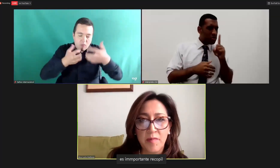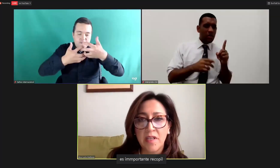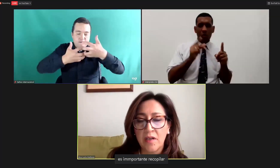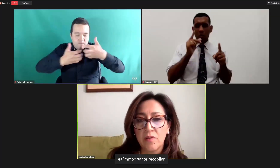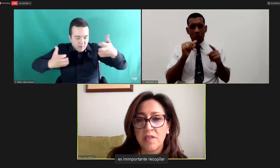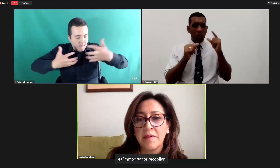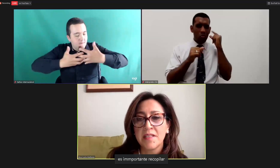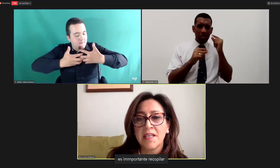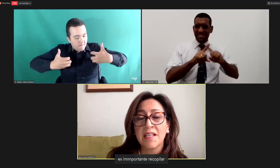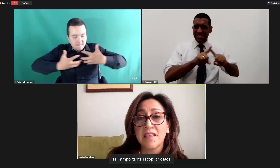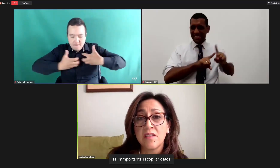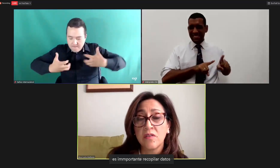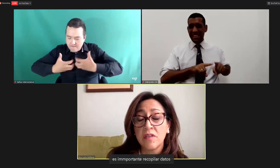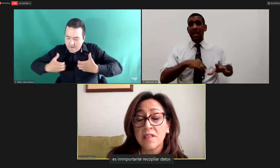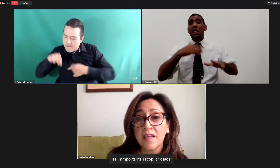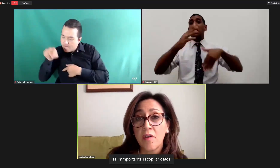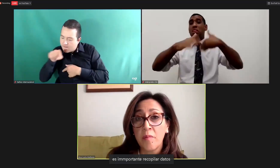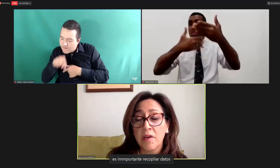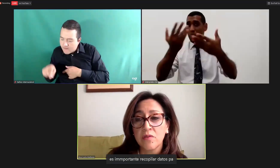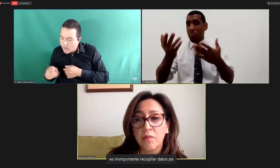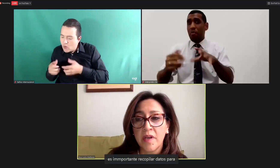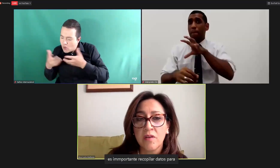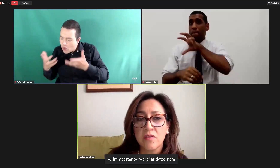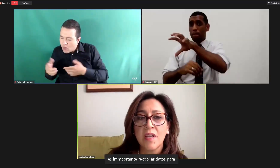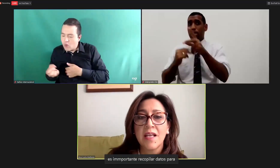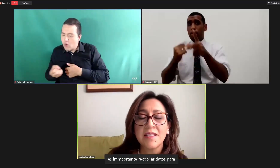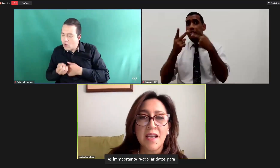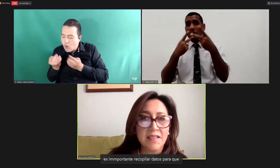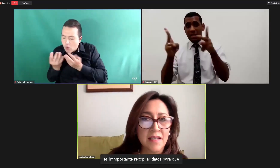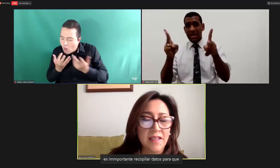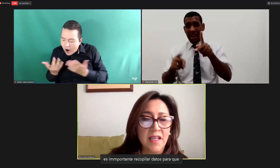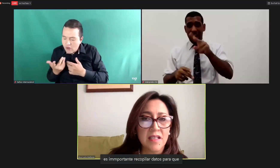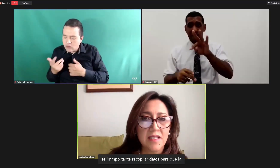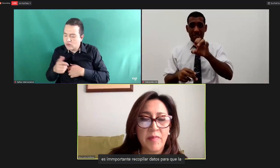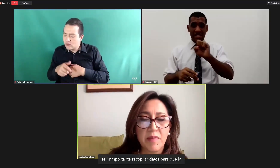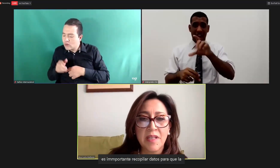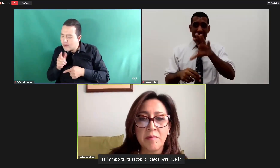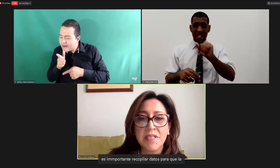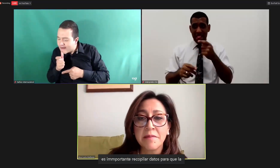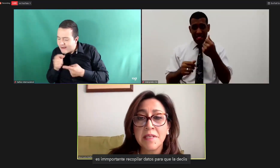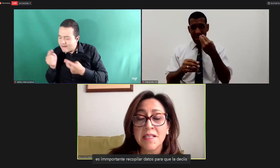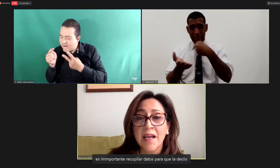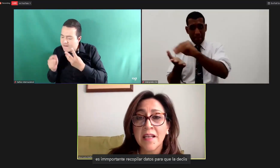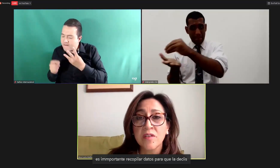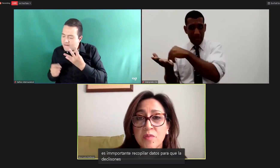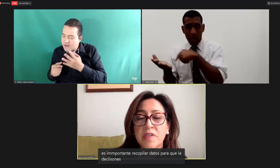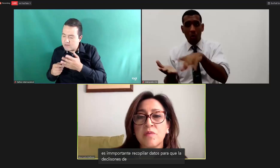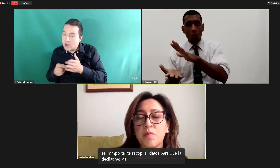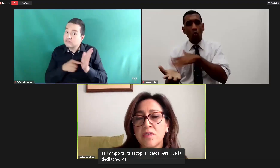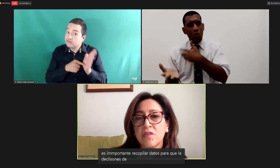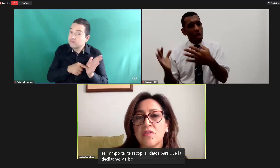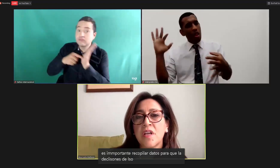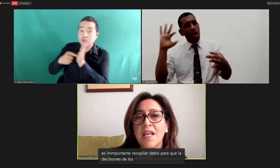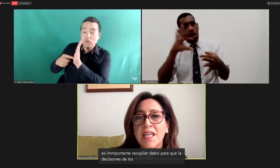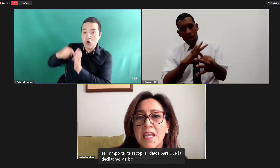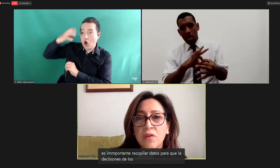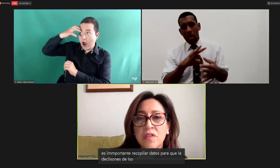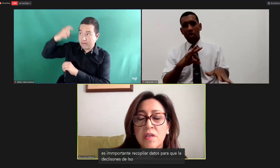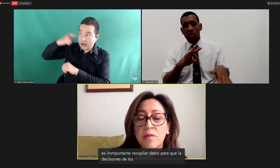sean realmente inclusivas y las decisiones que tomen los gobiernos sean acertadas y permitan visibilizar esos